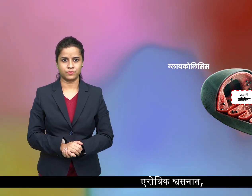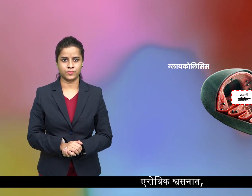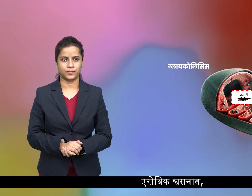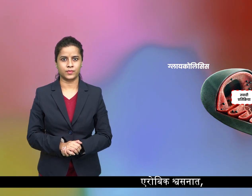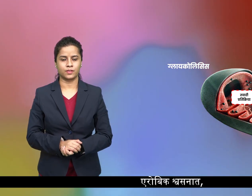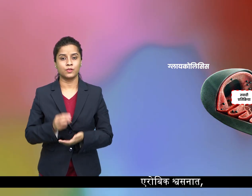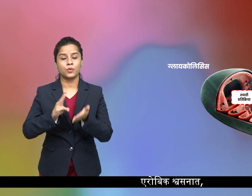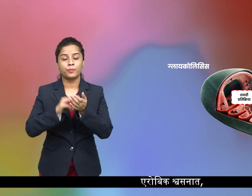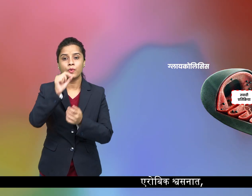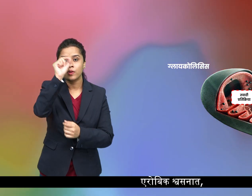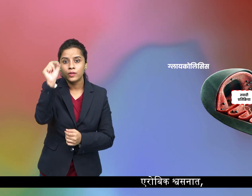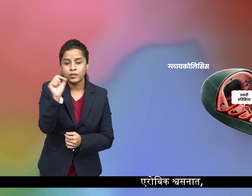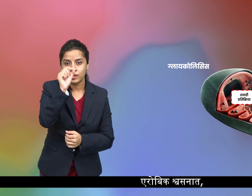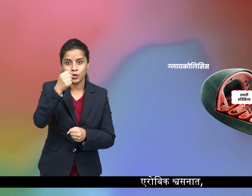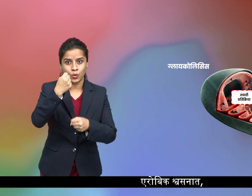ॲरोबिक श्वसनात